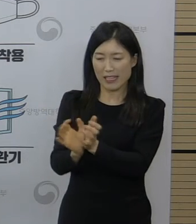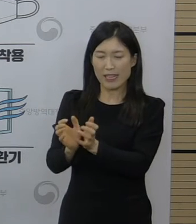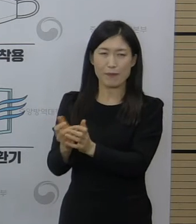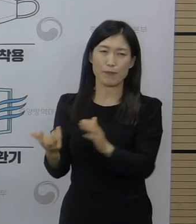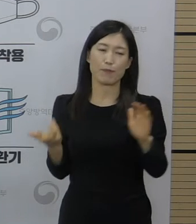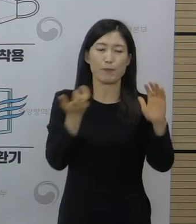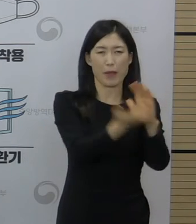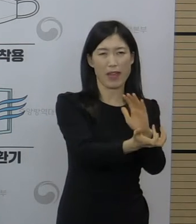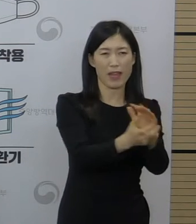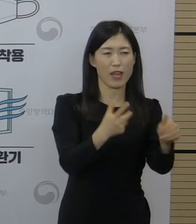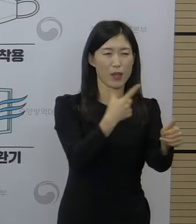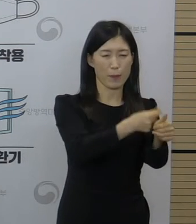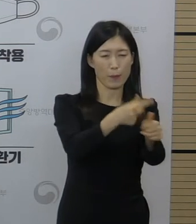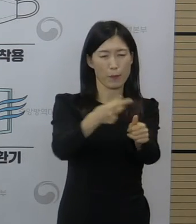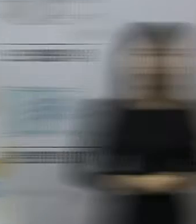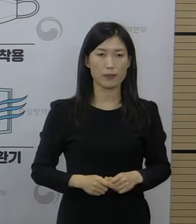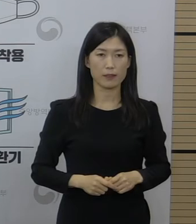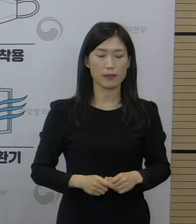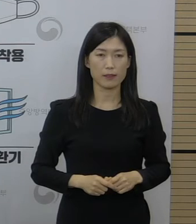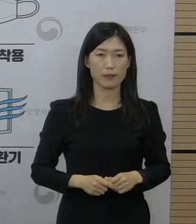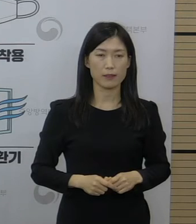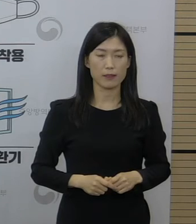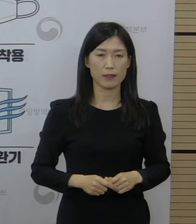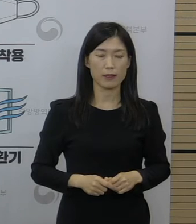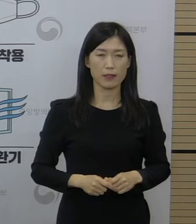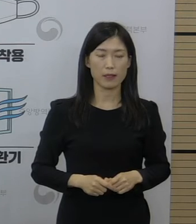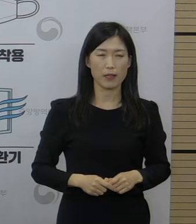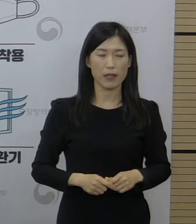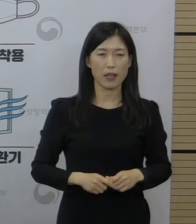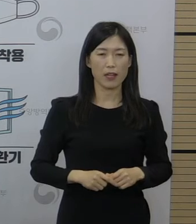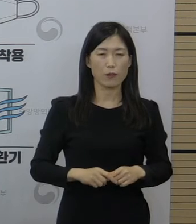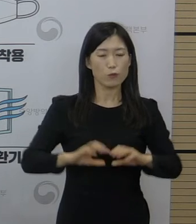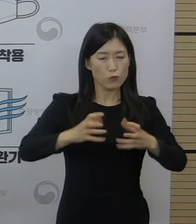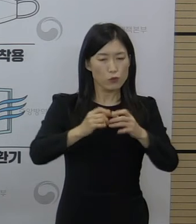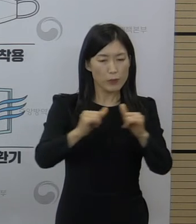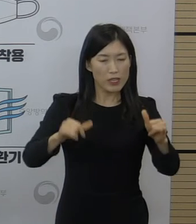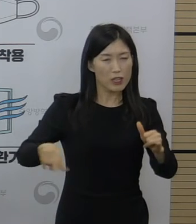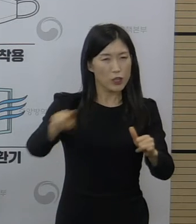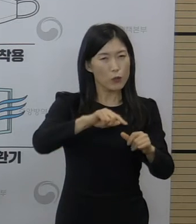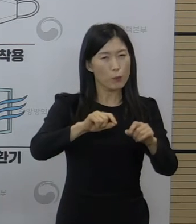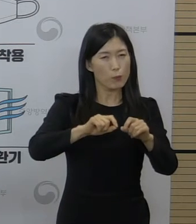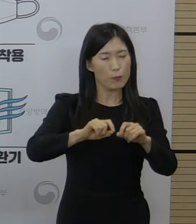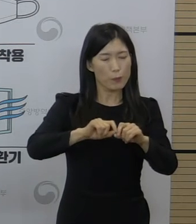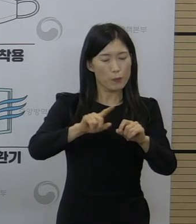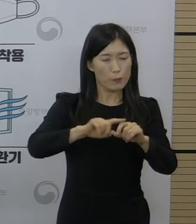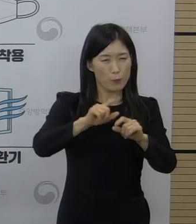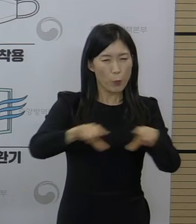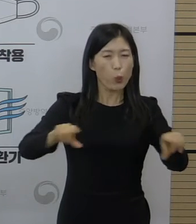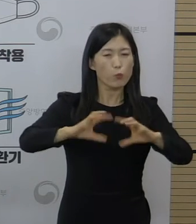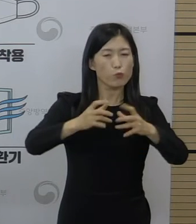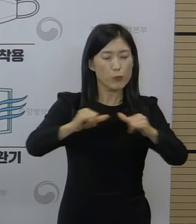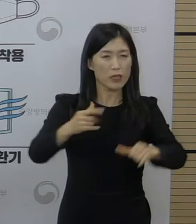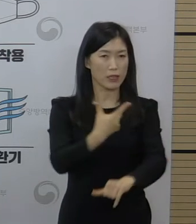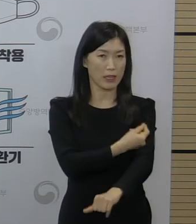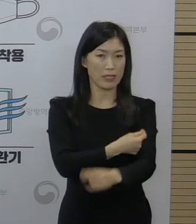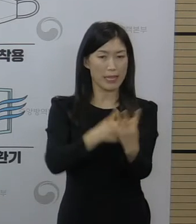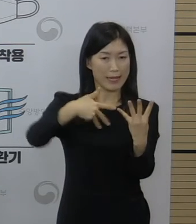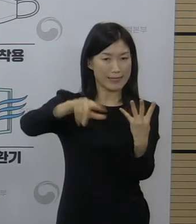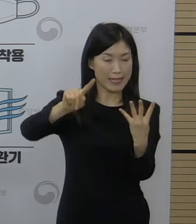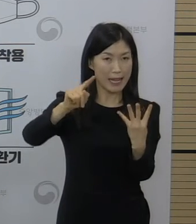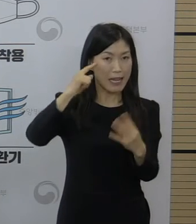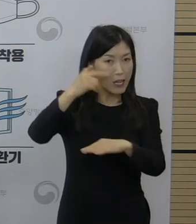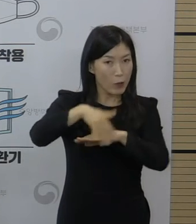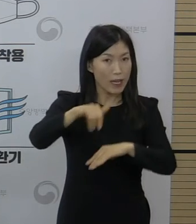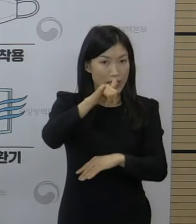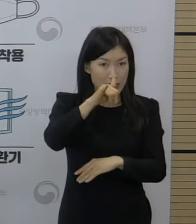의사의 방문 접종으로 시행됩니다. 일반인에 대한 4차 접종 계획은 어떻게 되는지 그리고 3차 접종